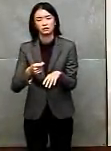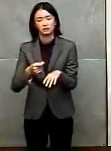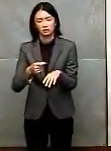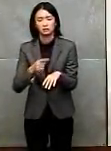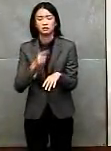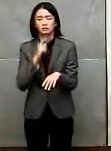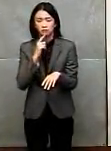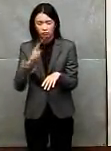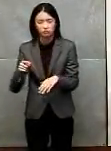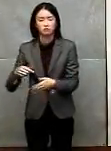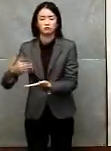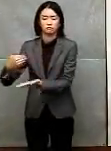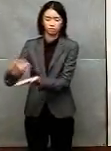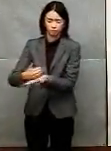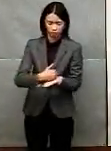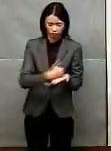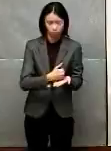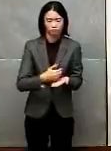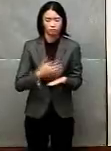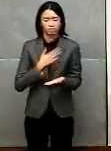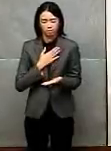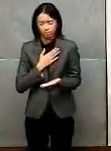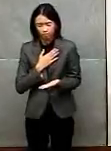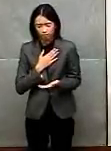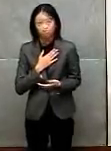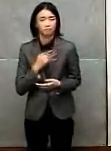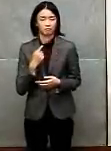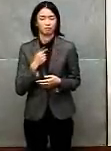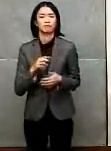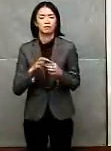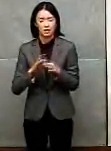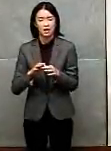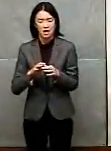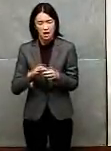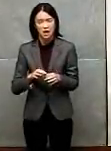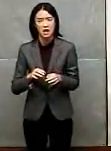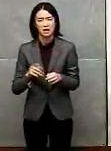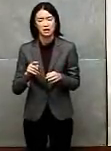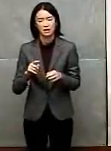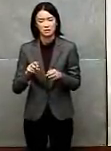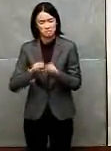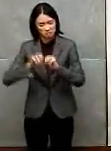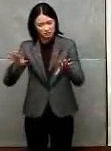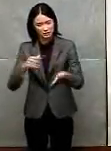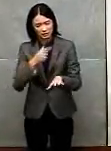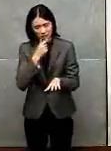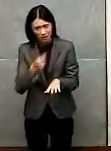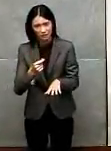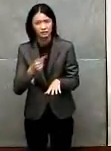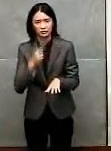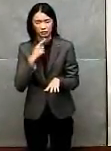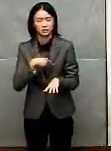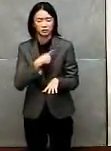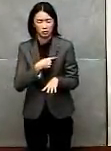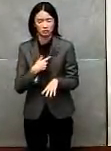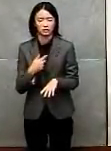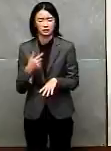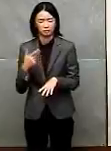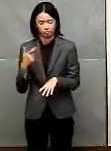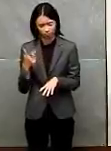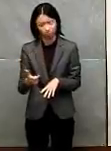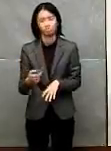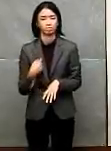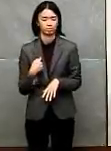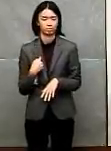はよく言われておりましたので、それを発信したいという思いがとてもありましてね。